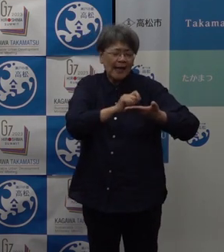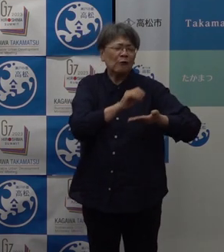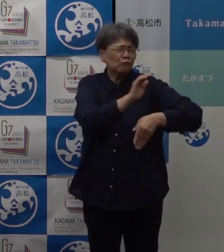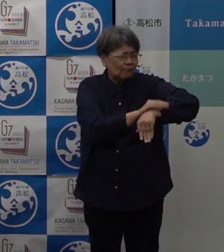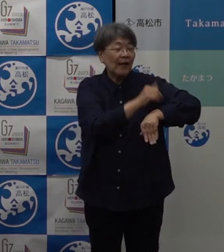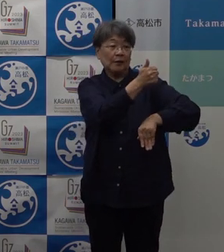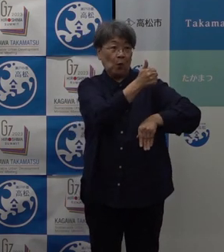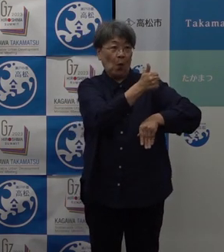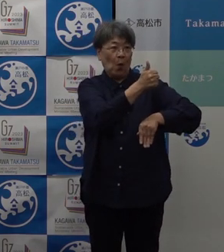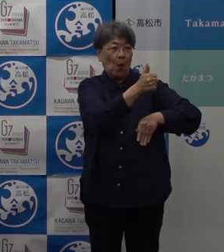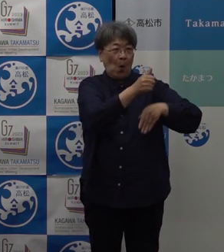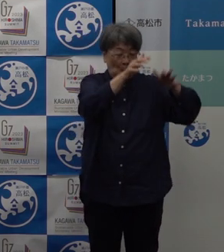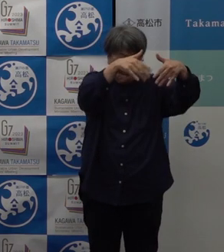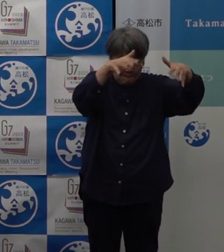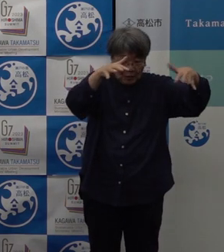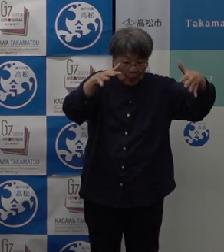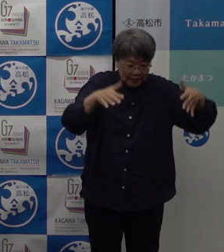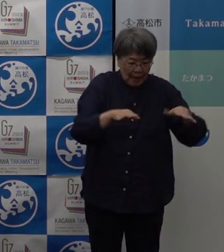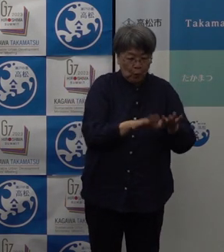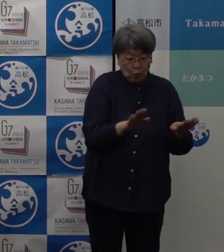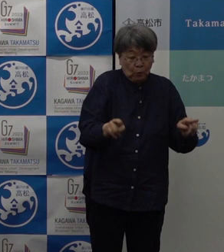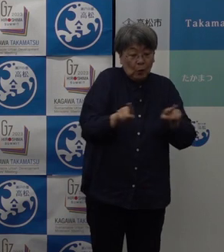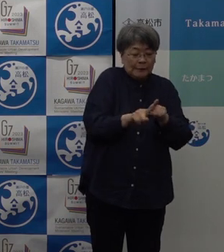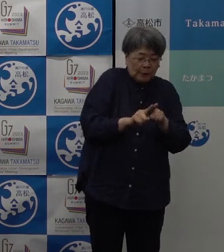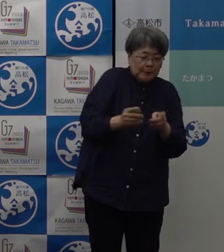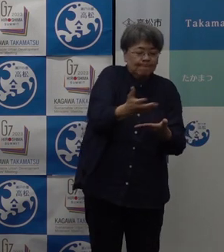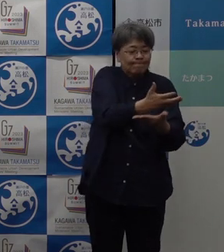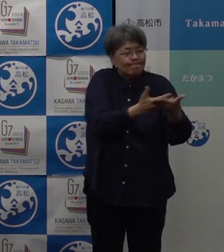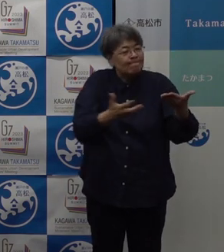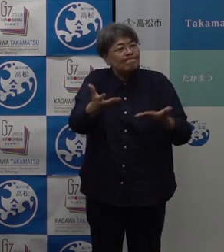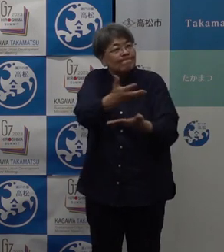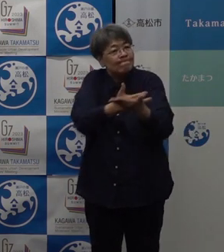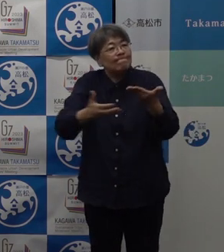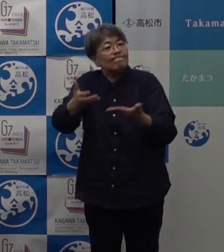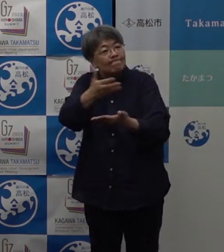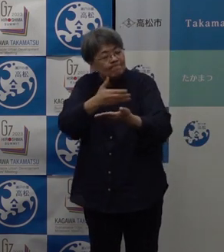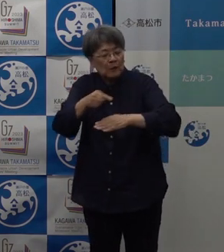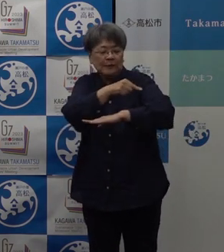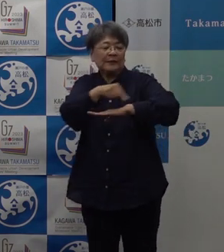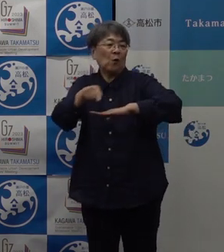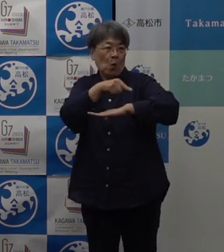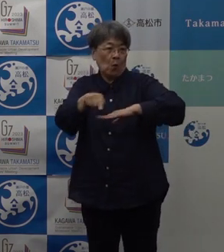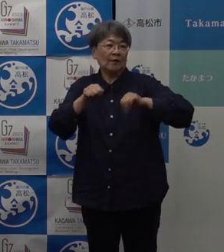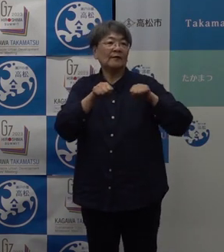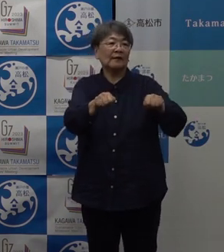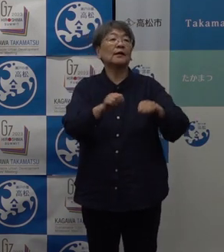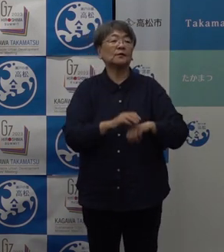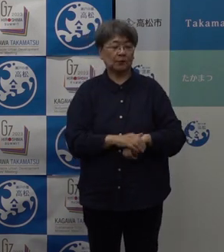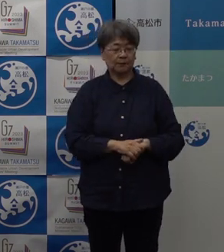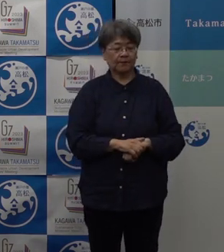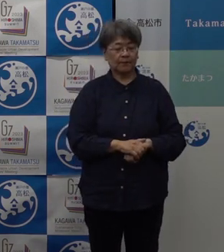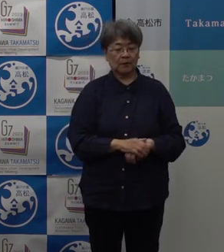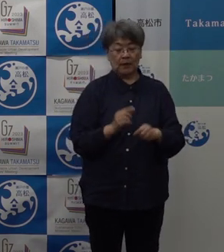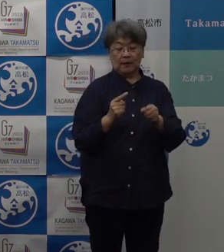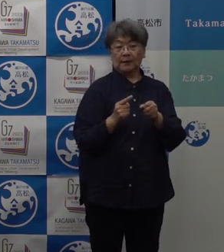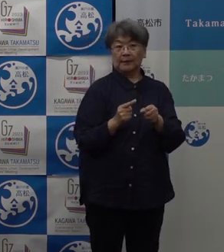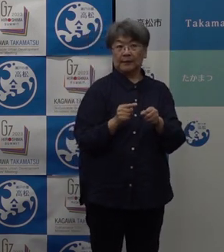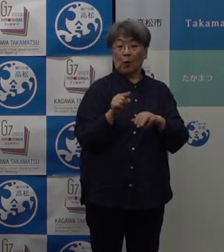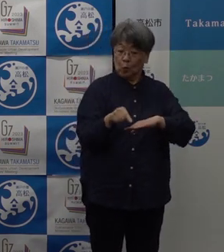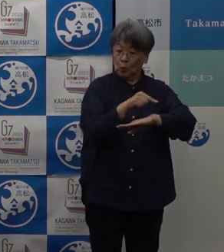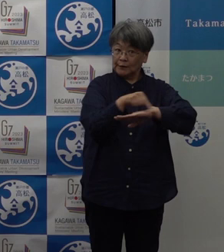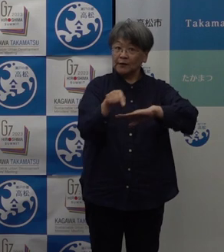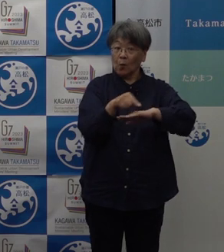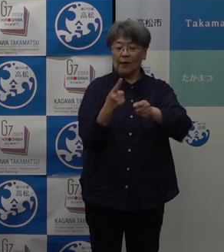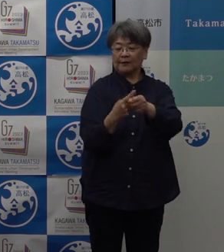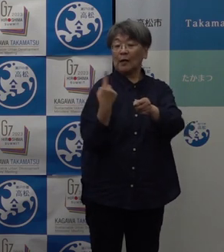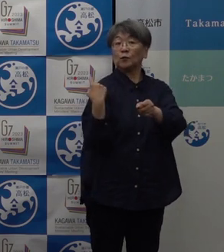芸術と触れる機会を提供する芸術士派遣事業を実施をいたしております。昨年この事業につきまし